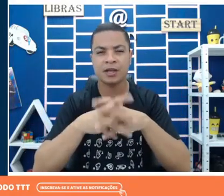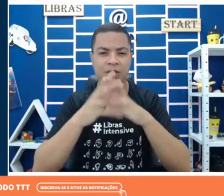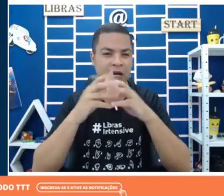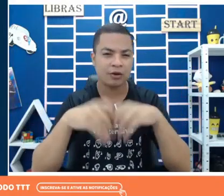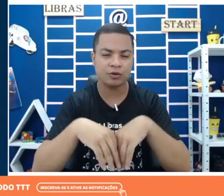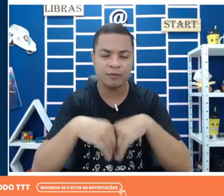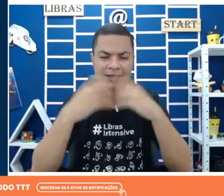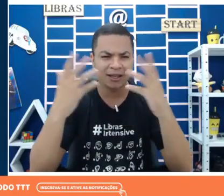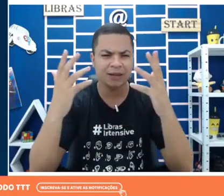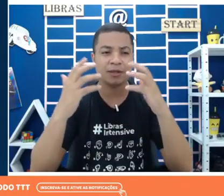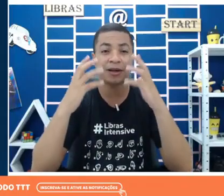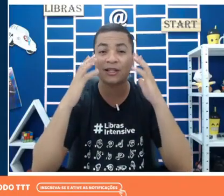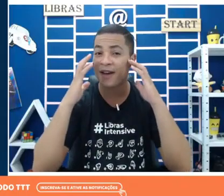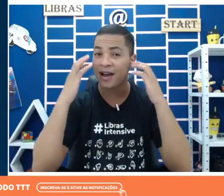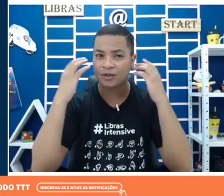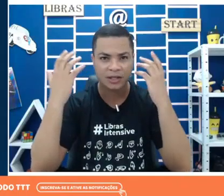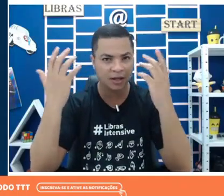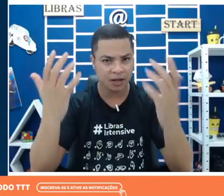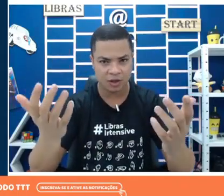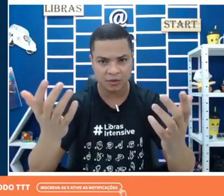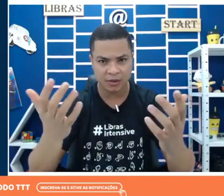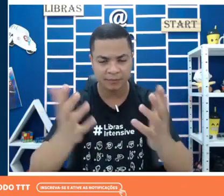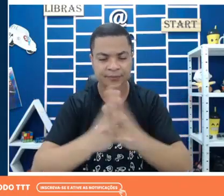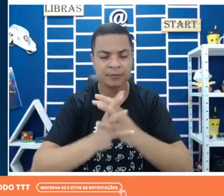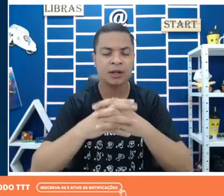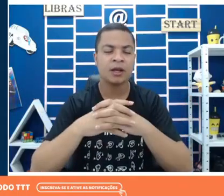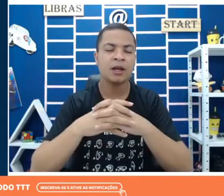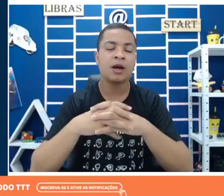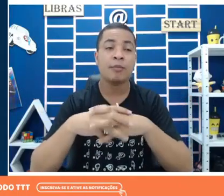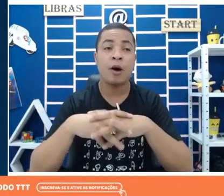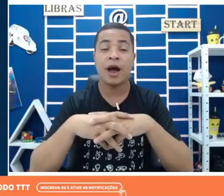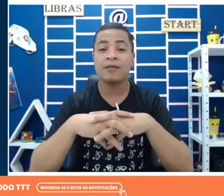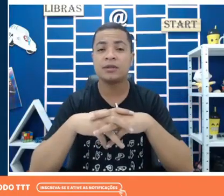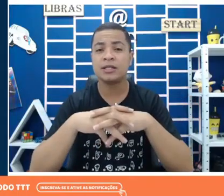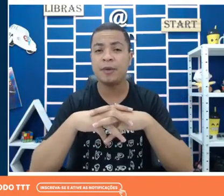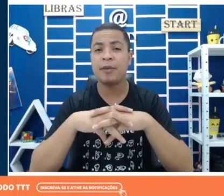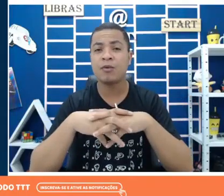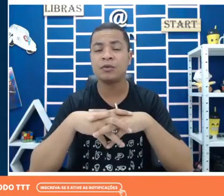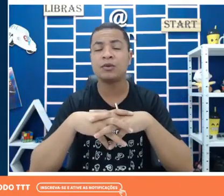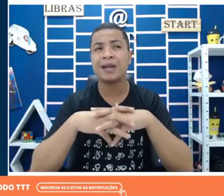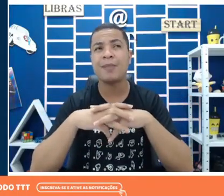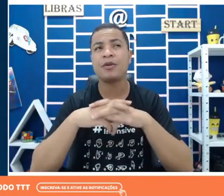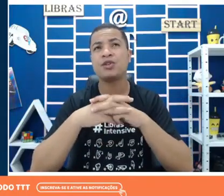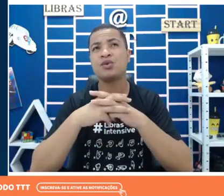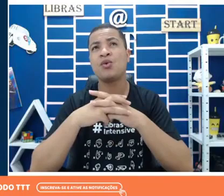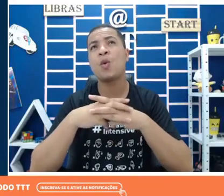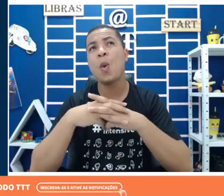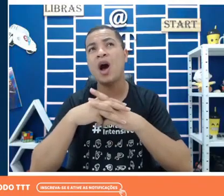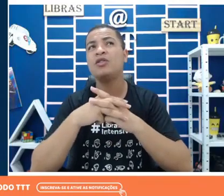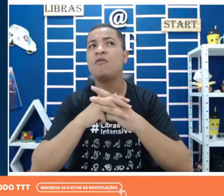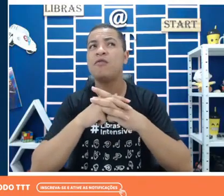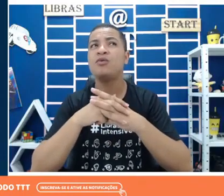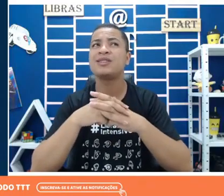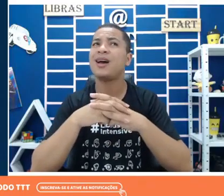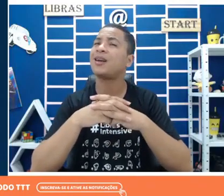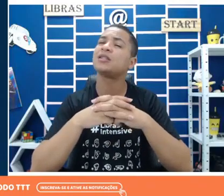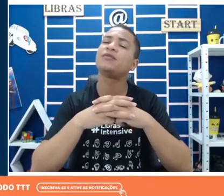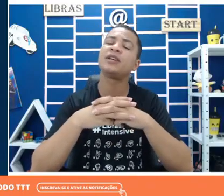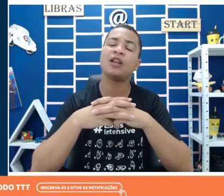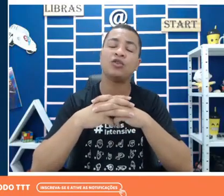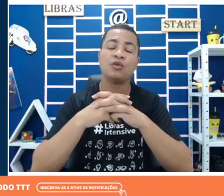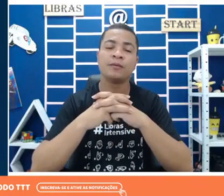tá? E deixa claro tudo mais simples, mais fácil de ser entendido, tá? Bom, aí vocês me perguntam, tá, professor, quando eu vou